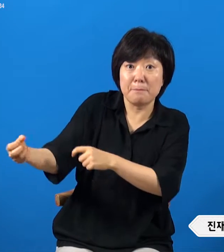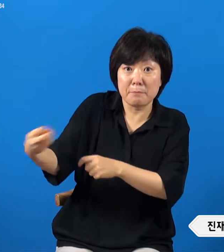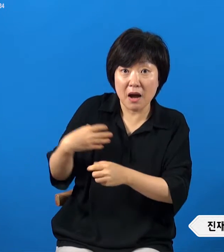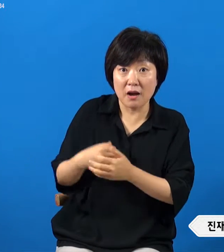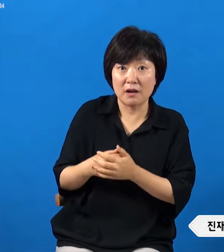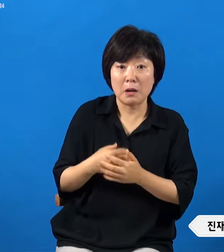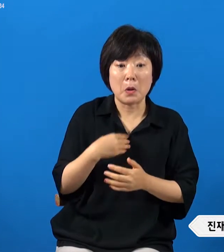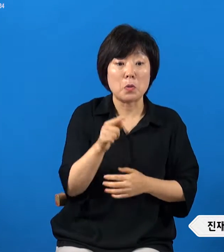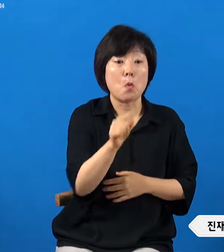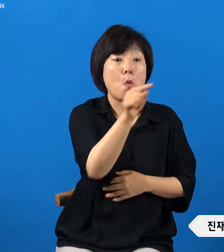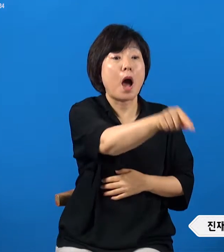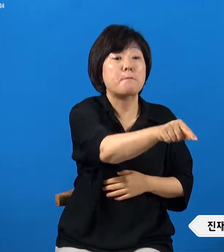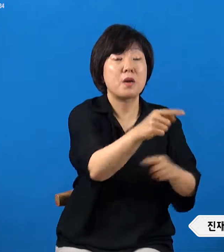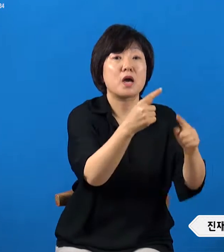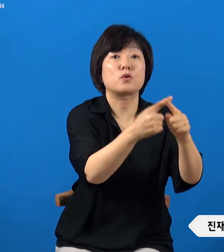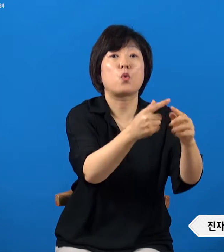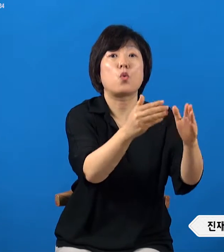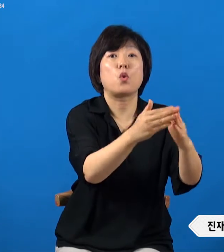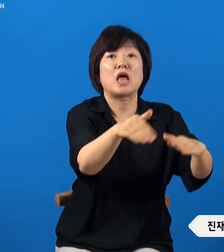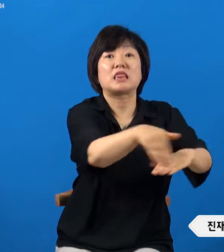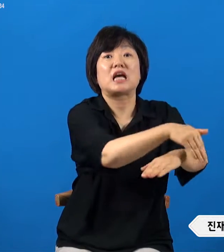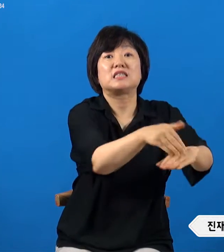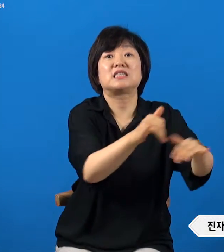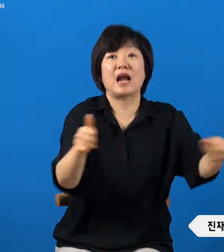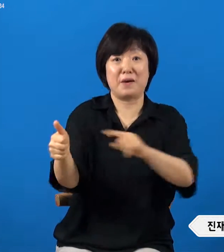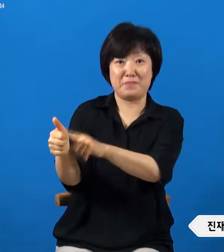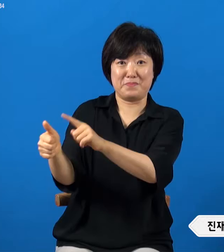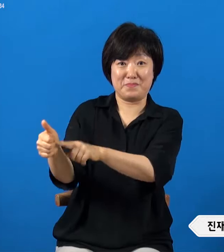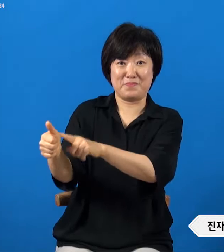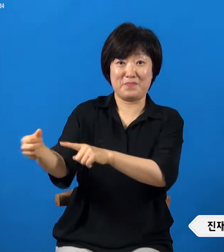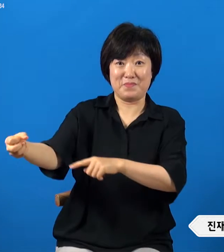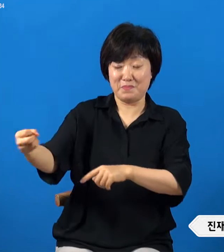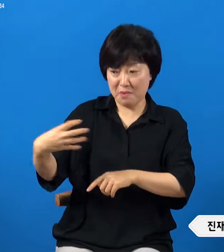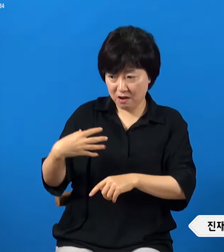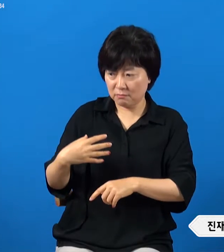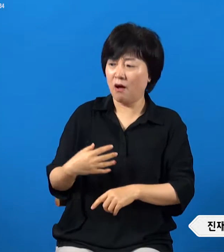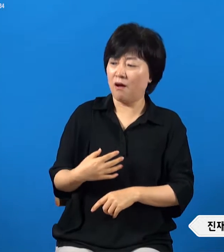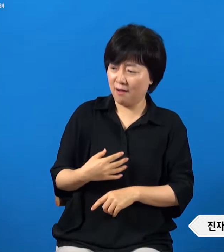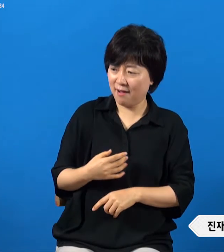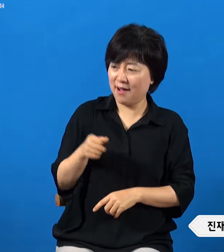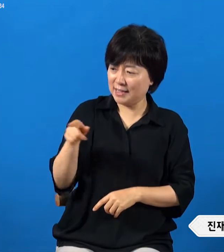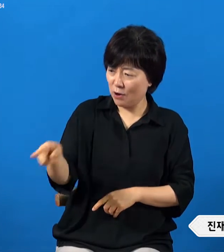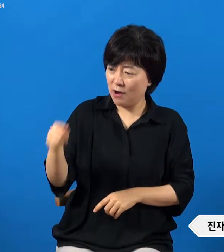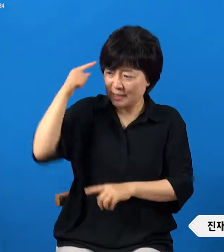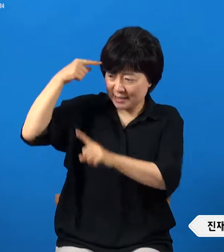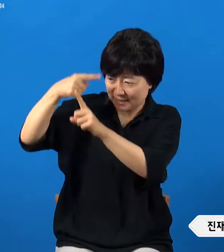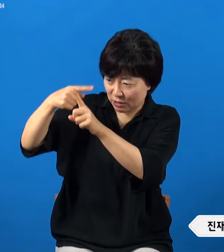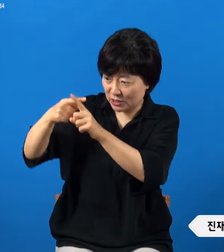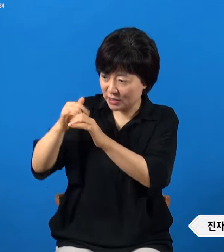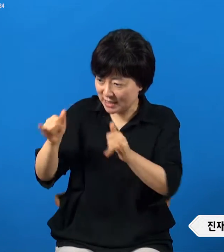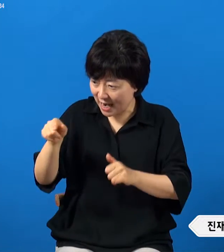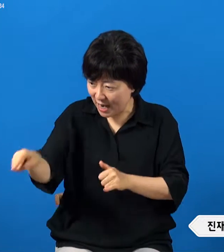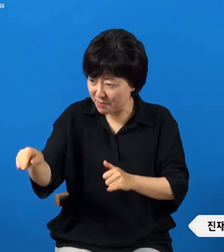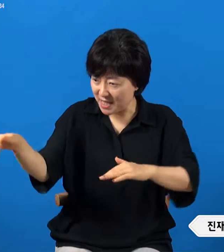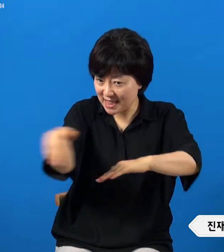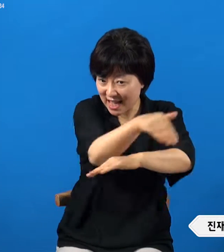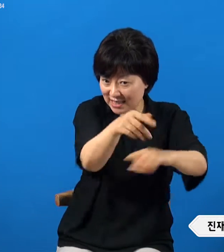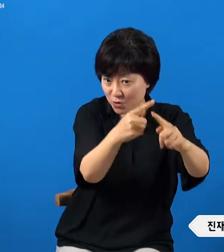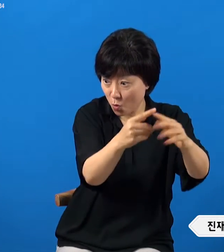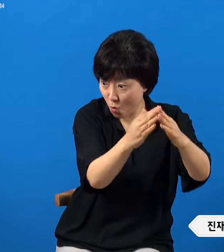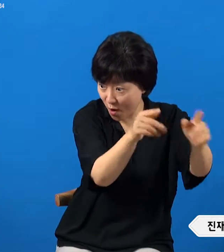다녀요. 근데 그 말을 듣는 순간 이 사과장수의 마음 가운데 이런 사람이 다니는 교회라면 나도